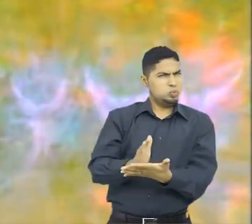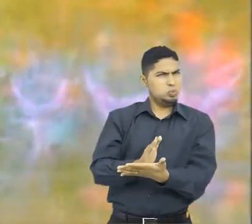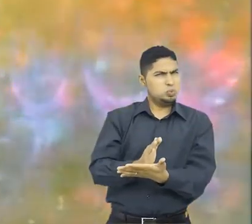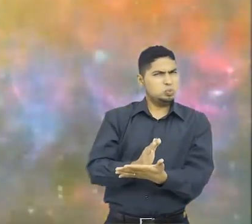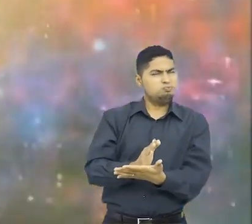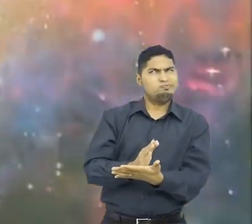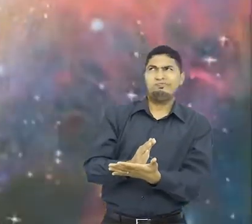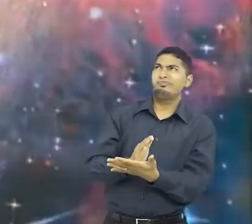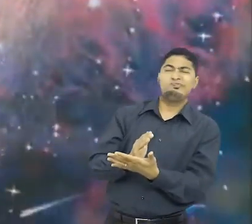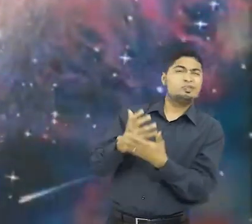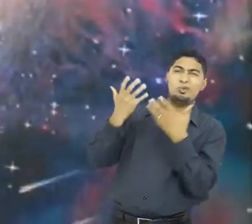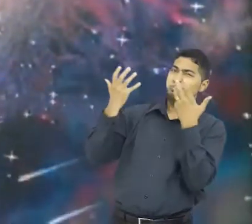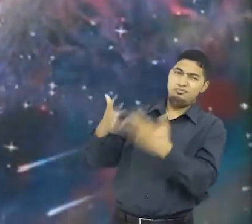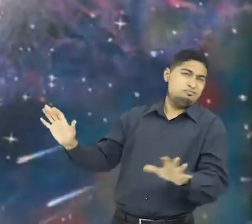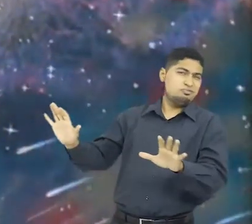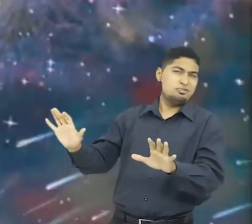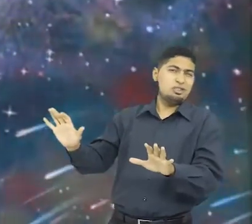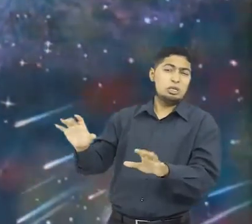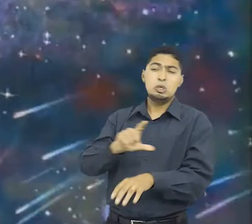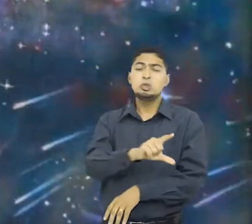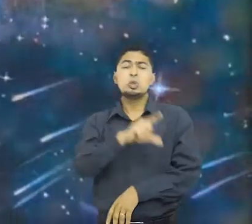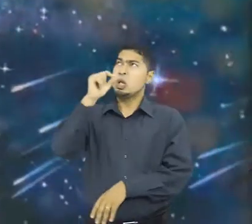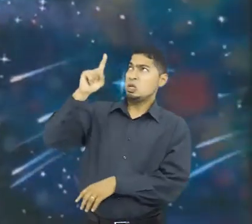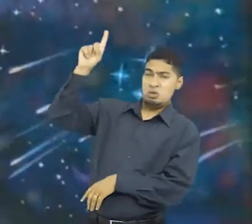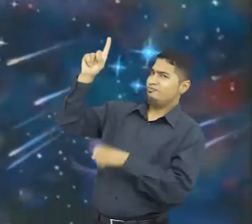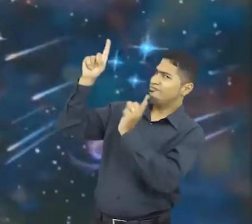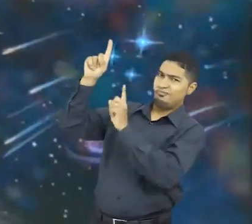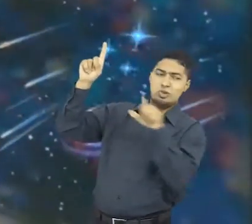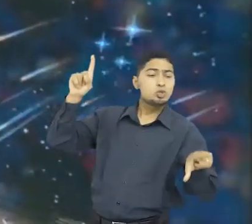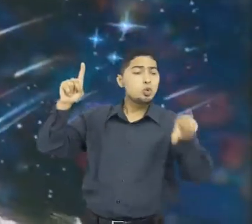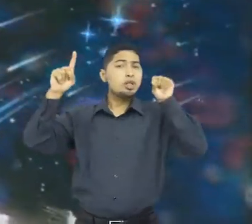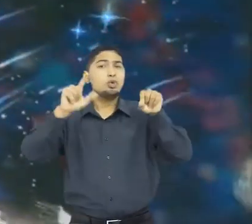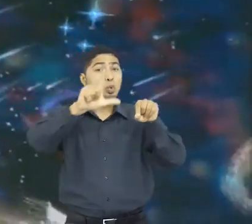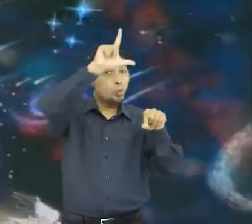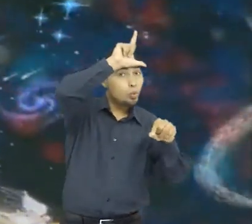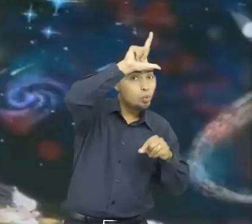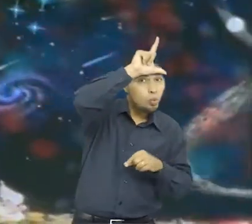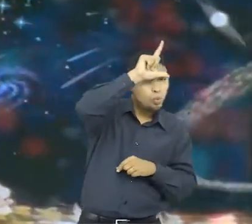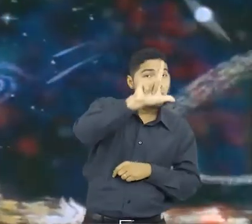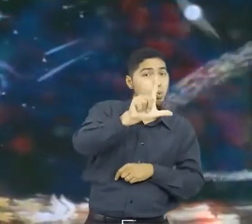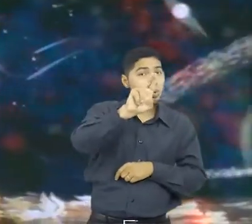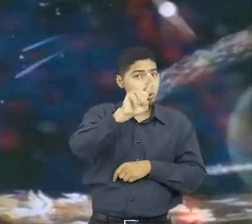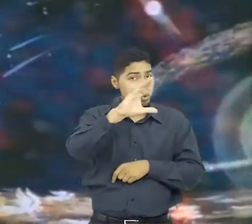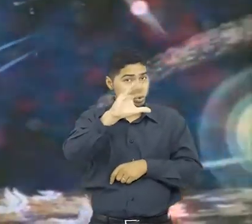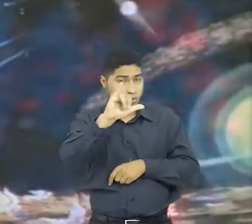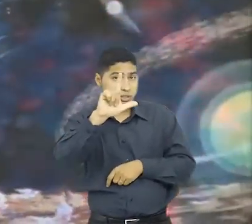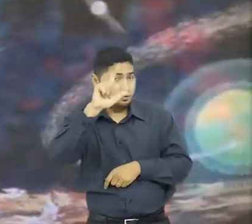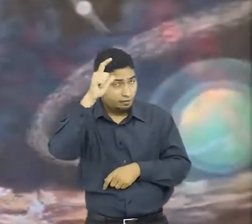uma péssima escolha. Eles escolheram Lúcifer, o anjo mais bonito que existia, para ser o líder